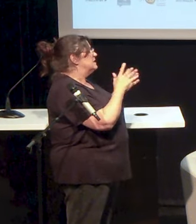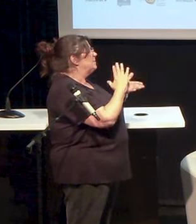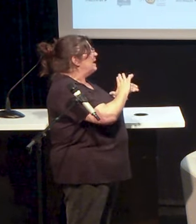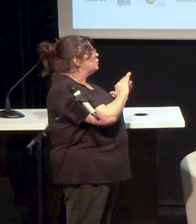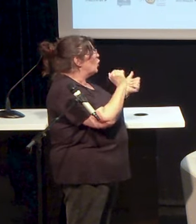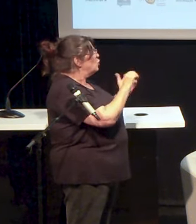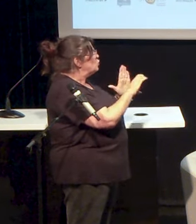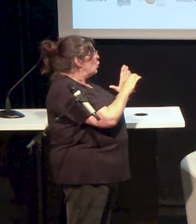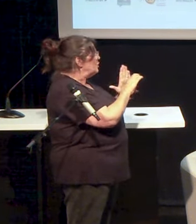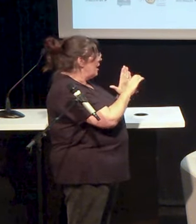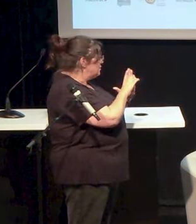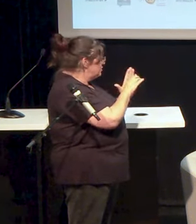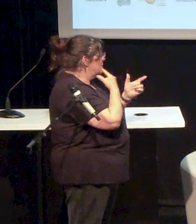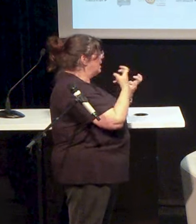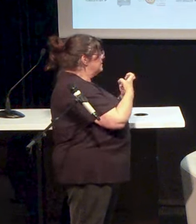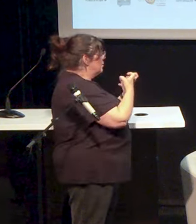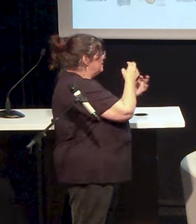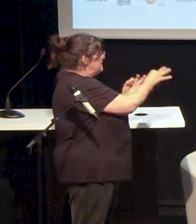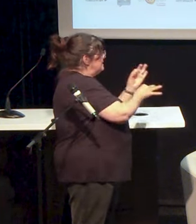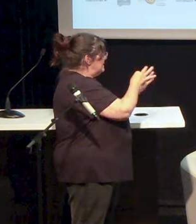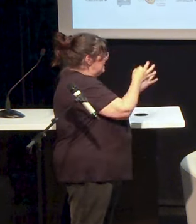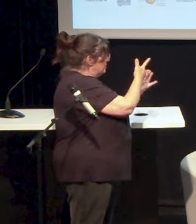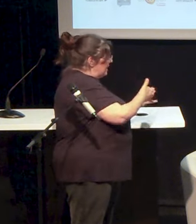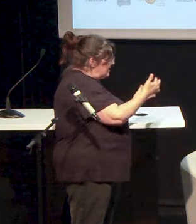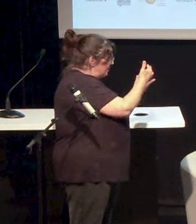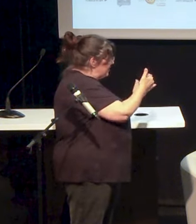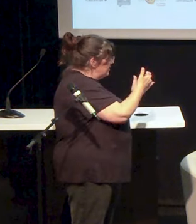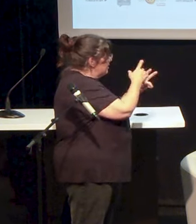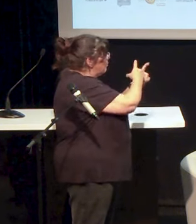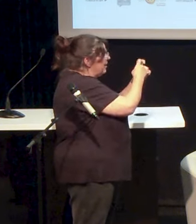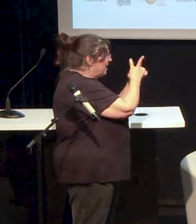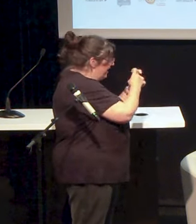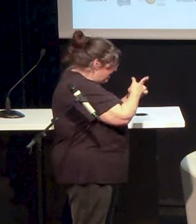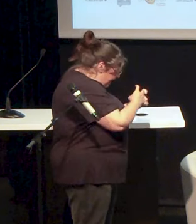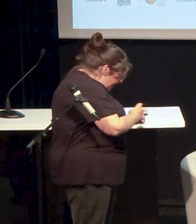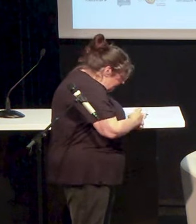un cycle mathématique et sa transcription sonore